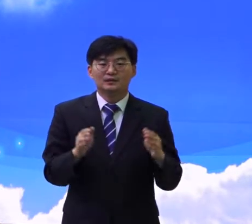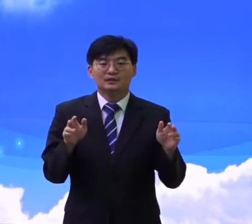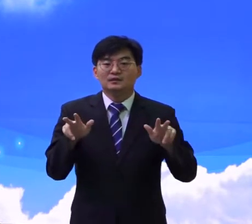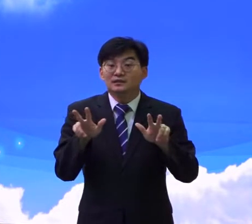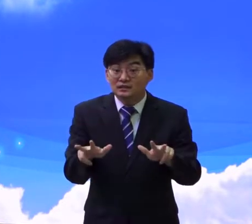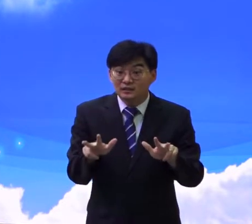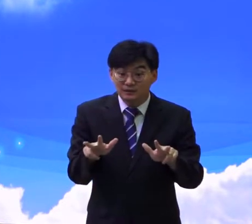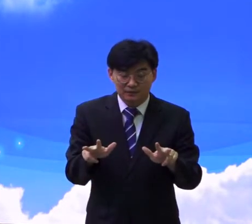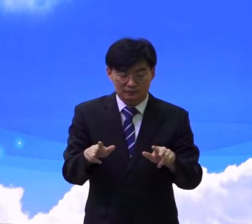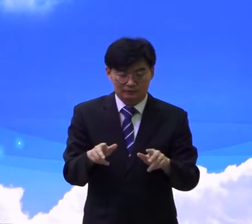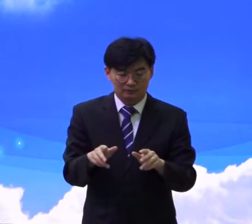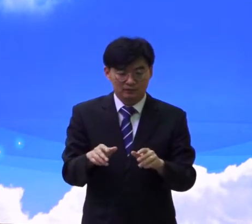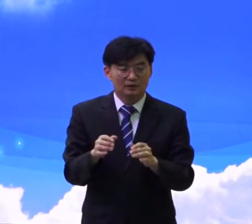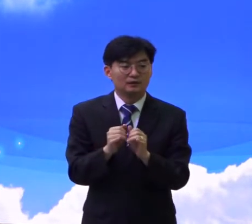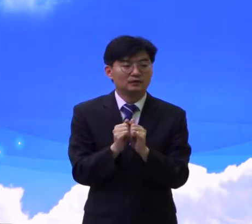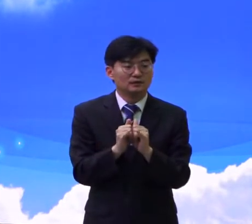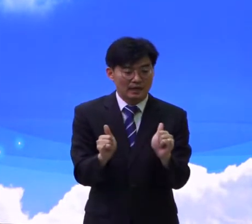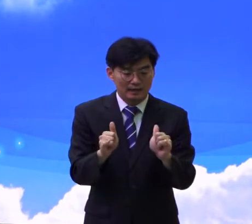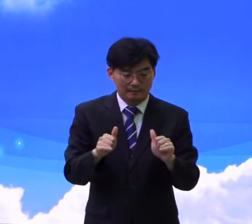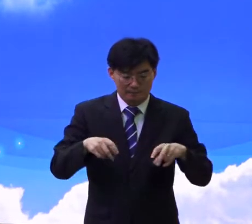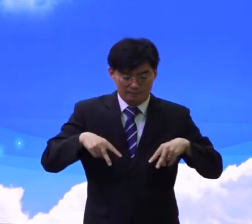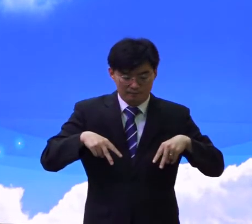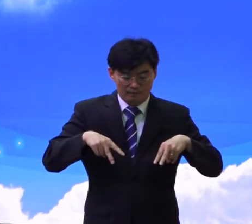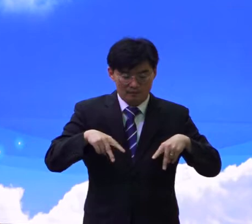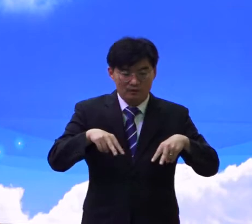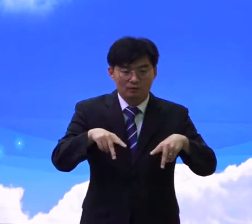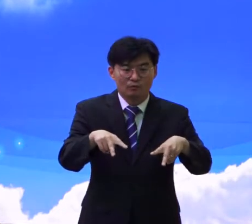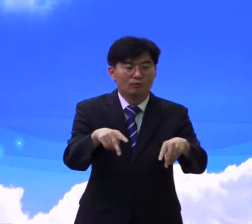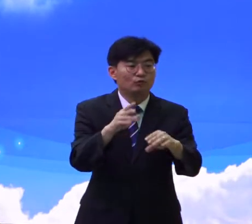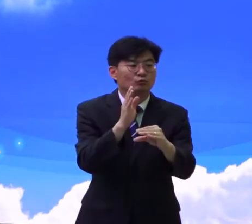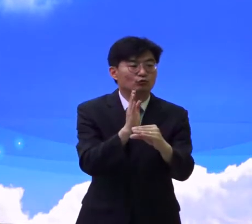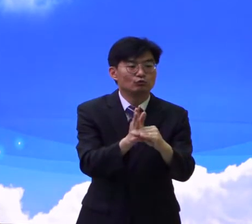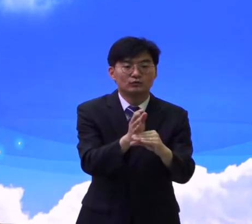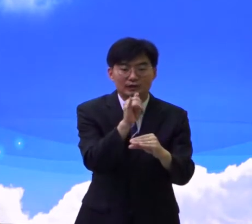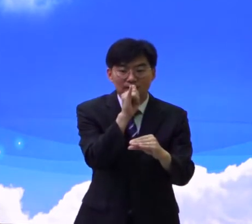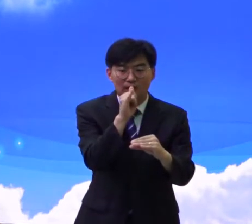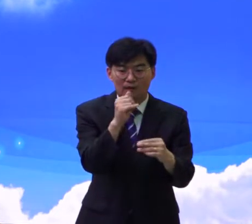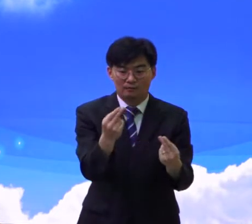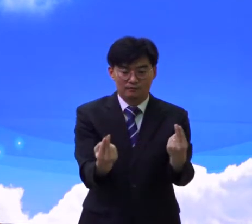달려가는 병사와 함께 내가 달려가야 할 것이다 라고 말씀하신 겁니다.